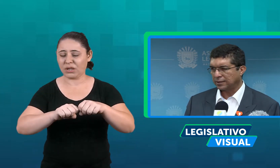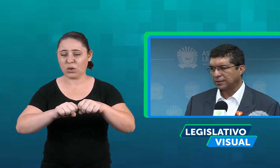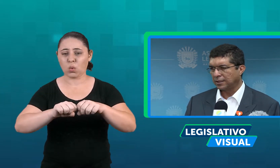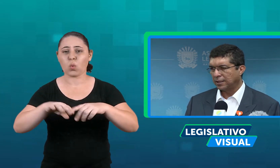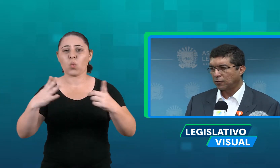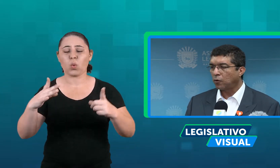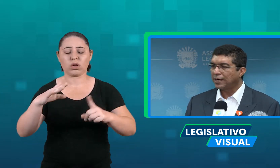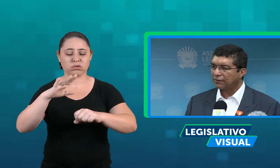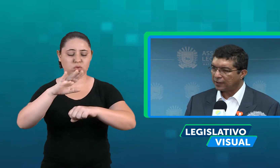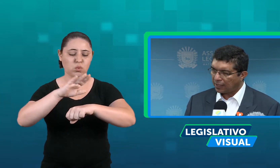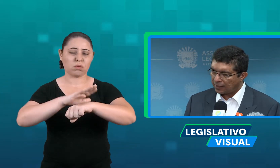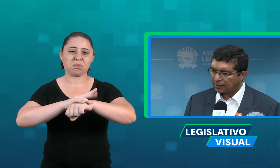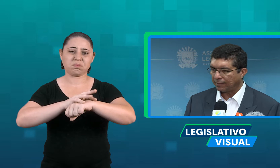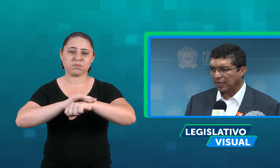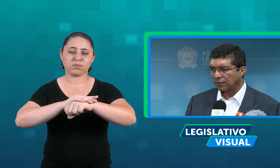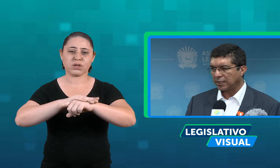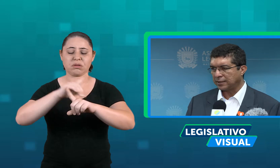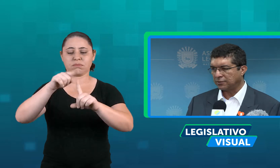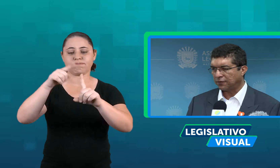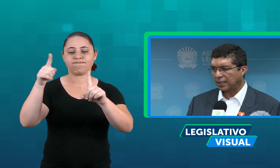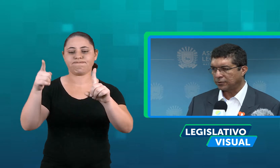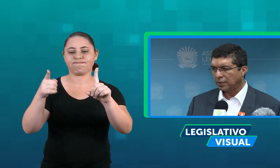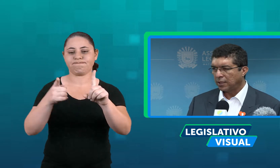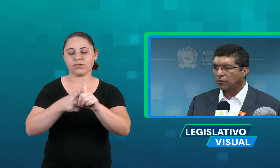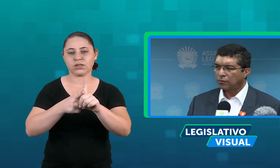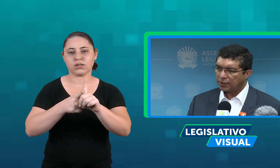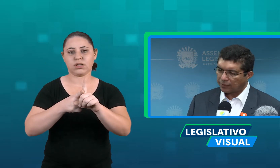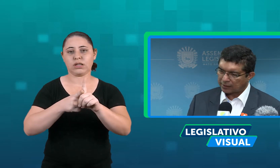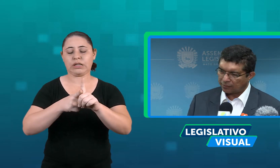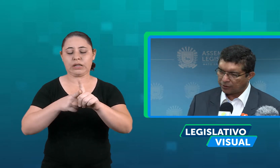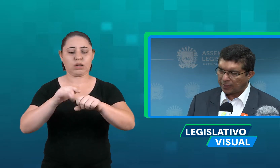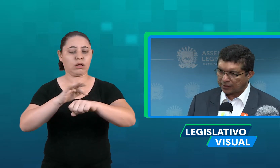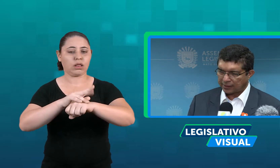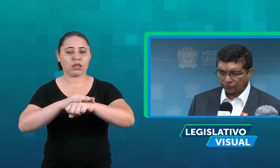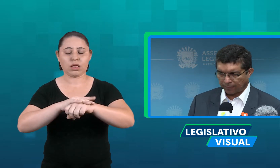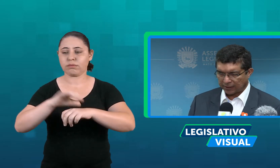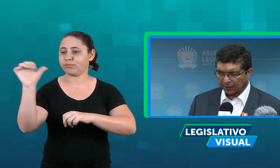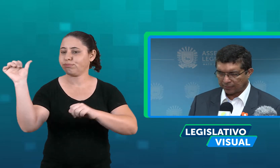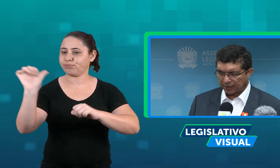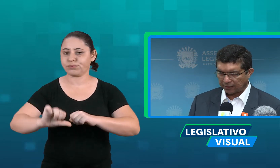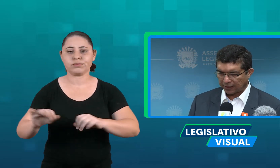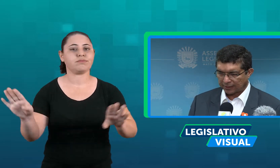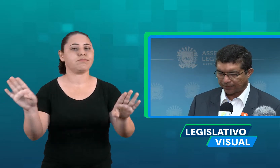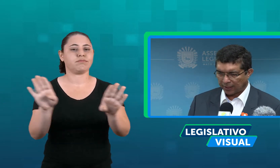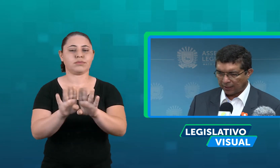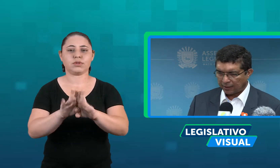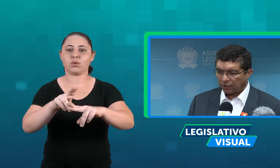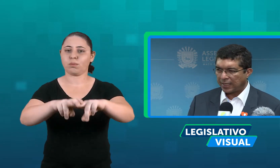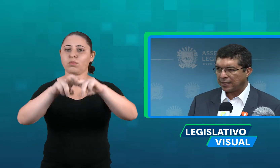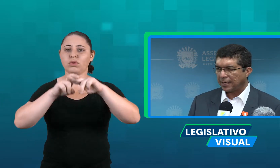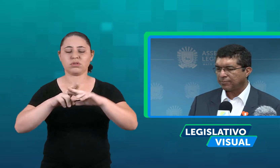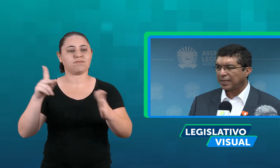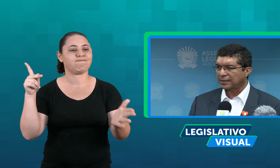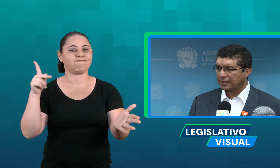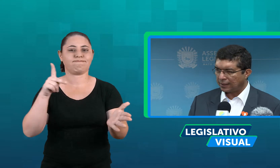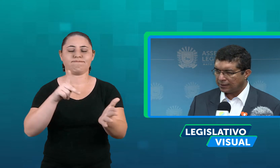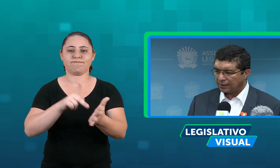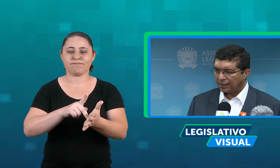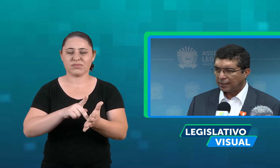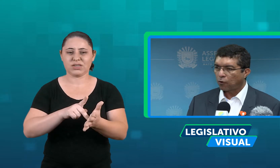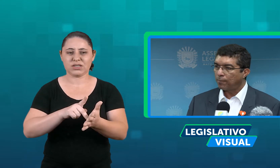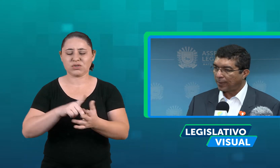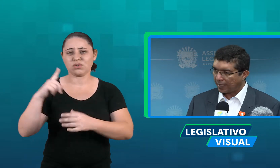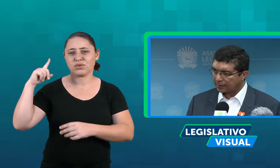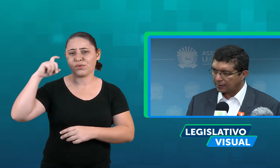de doenças, com gravidez da adolescente fértil, com situação de doenças sexualmente transmissíveis. Então, é uma realidade